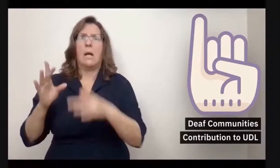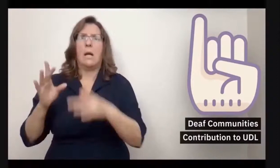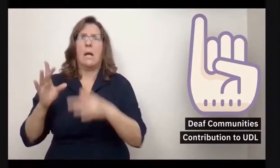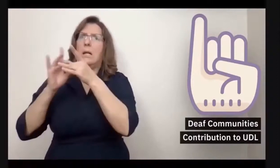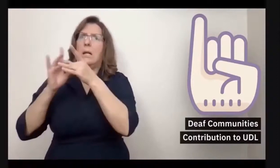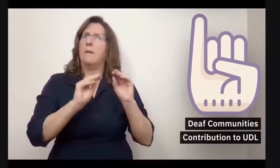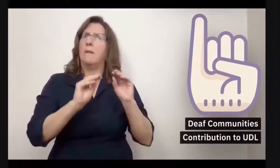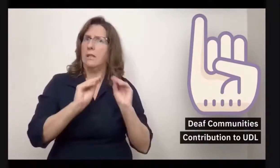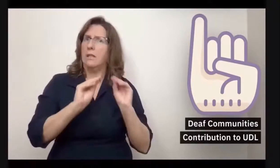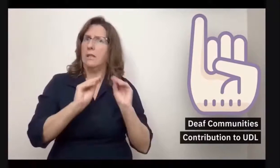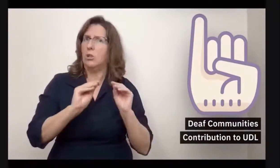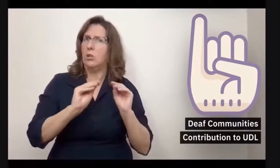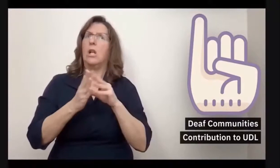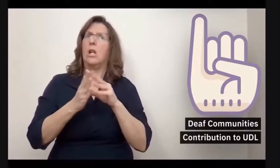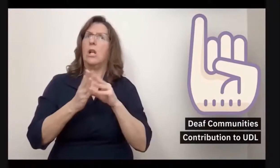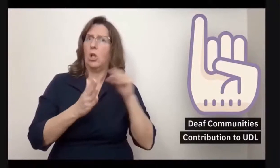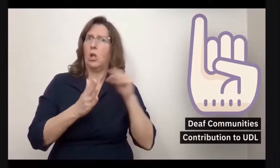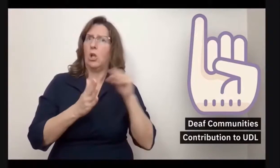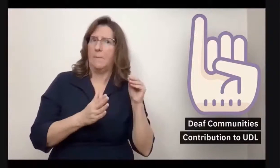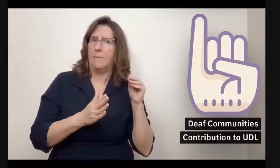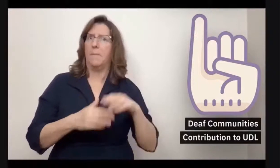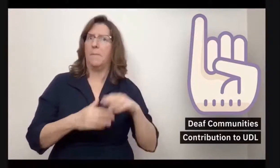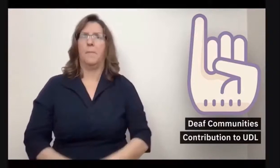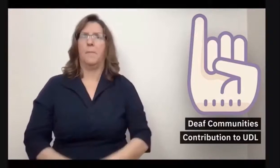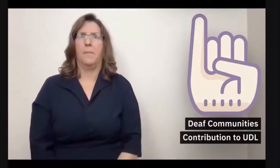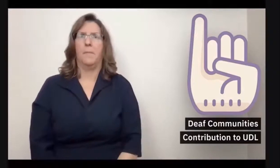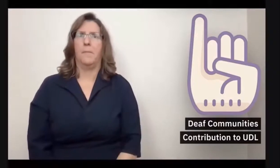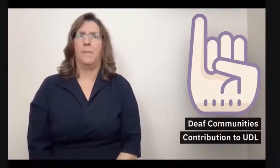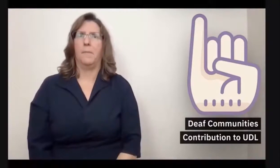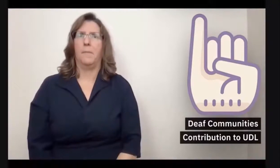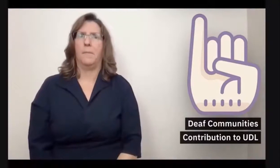accesible para los alumnos con sordera.